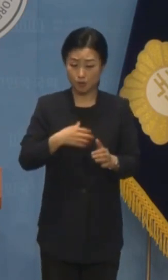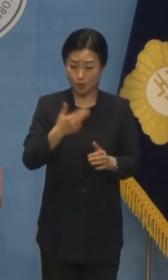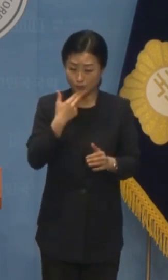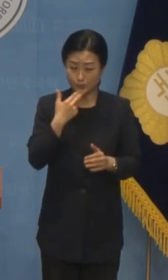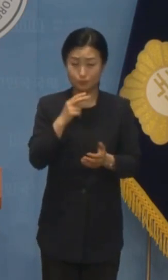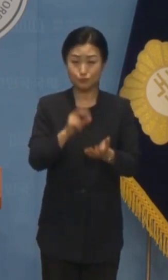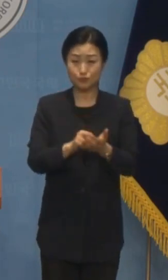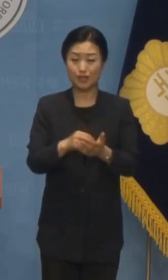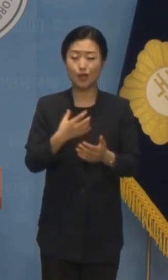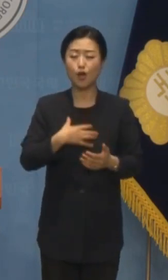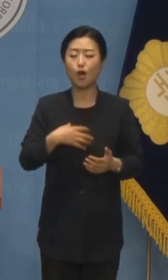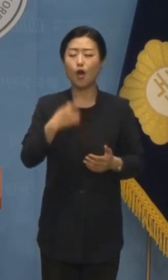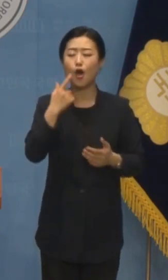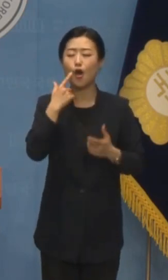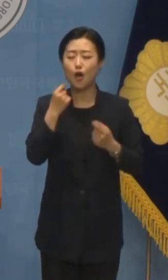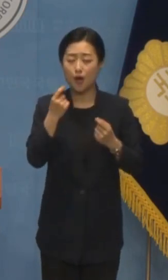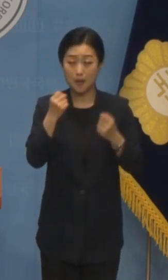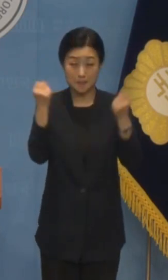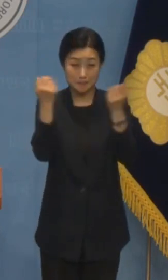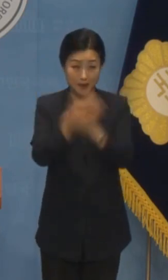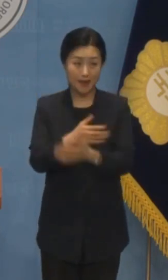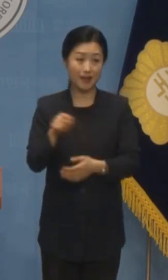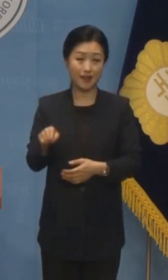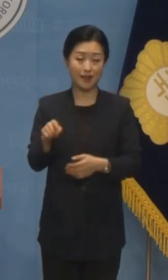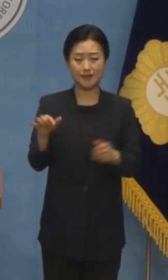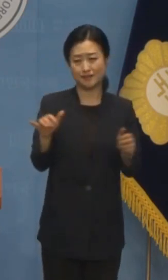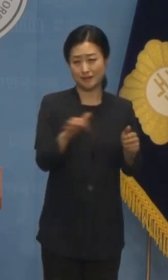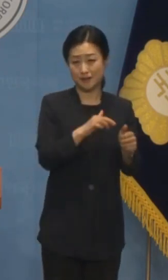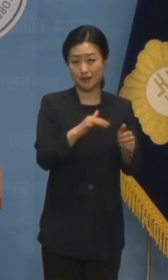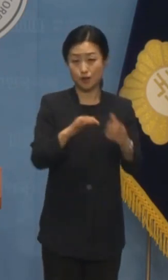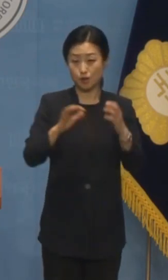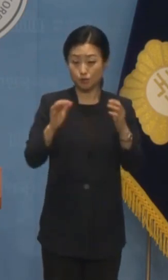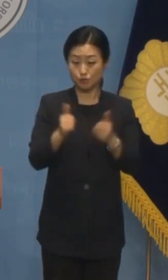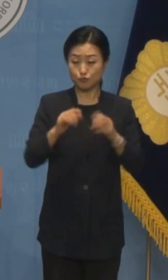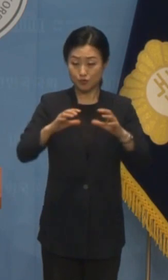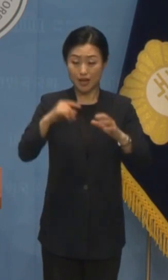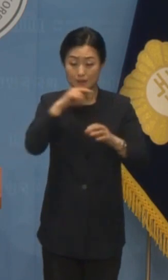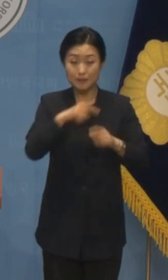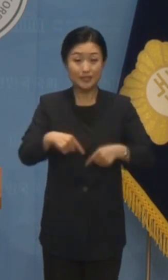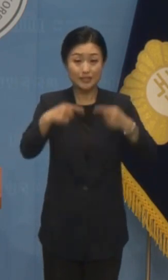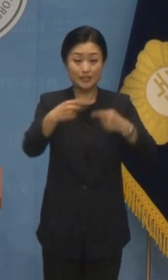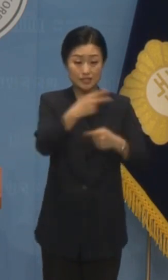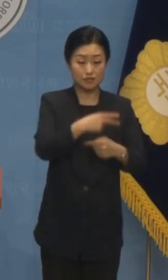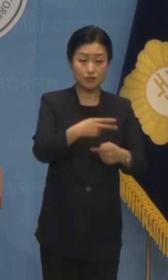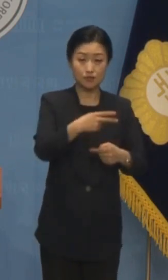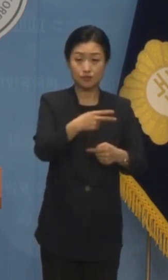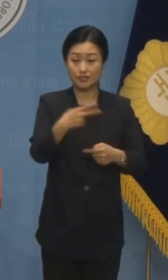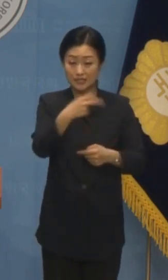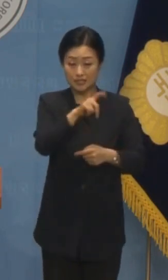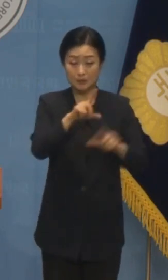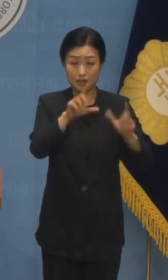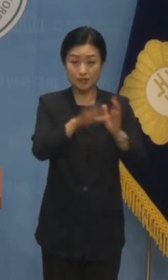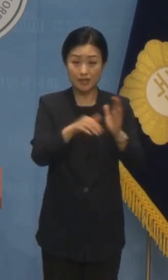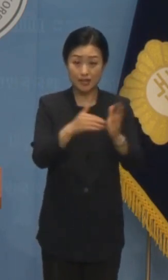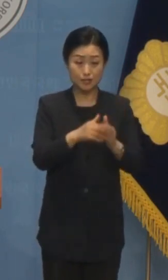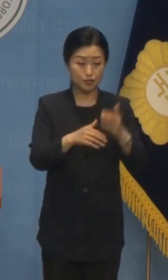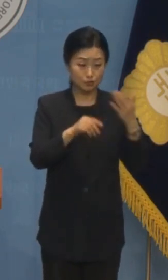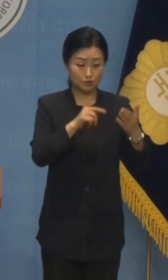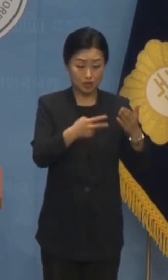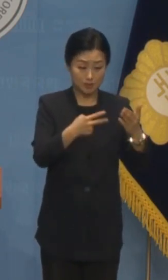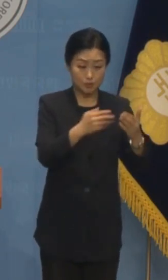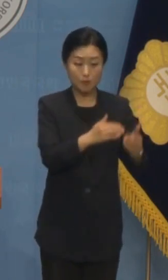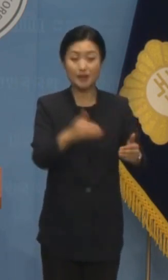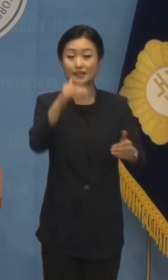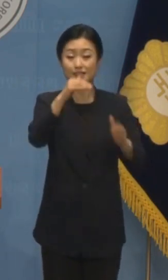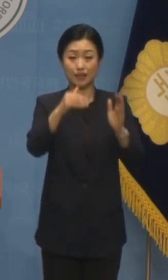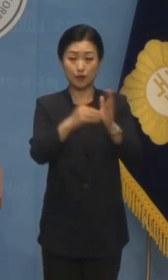두고 일부러 걱정하는 척하고 있을 뿐입니다. 실제로 국가부채율은 2019년에서 2021년까지 9.2%포인트